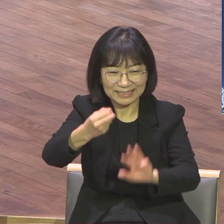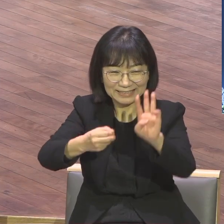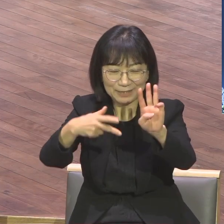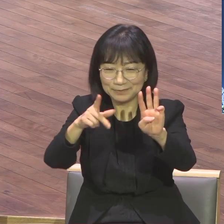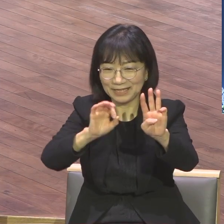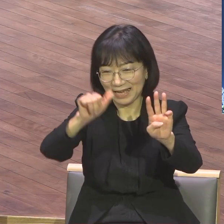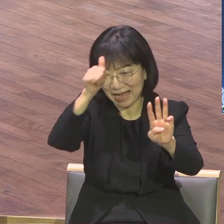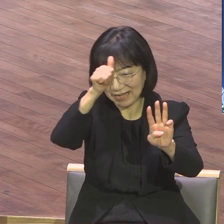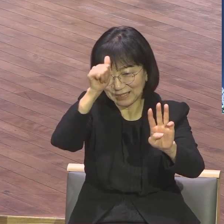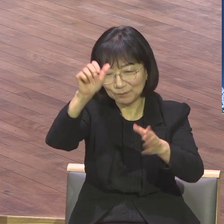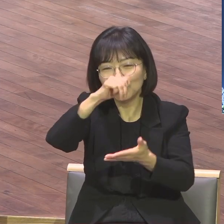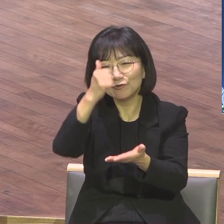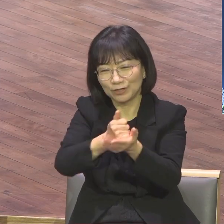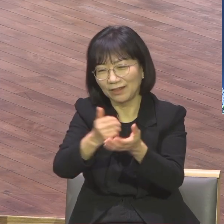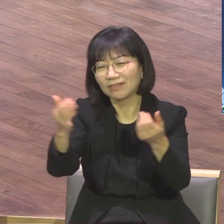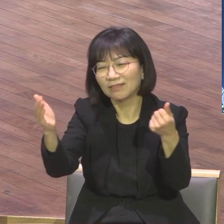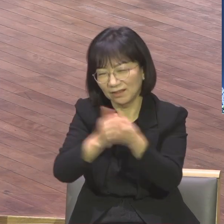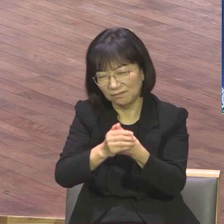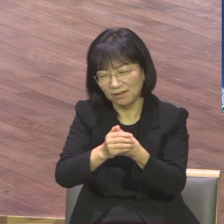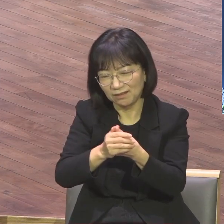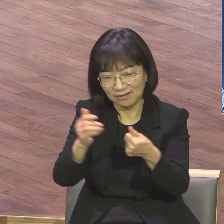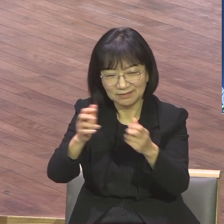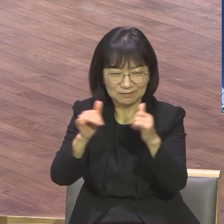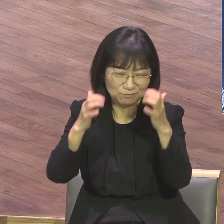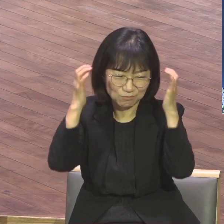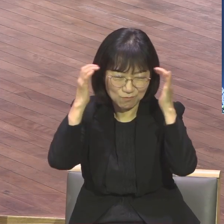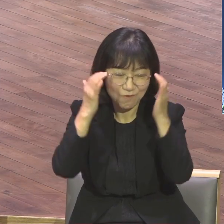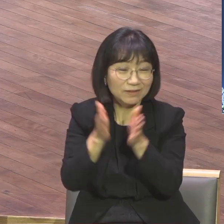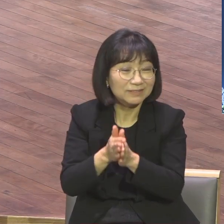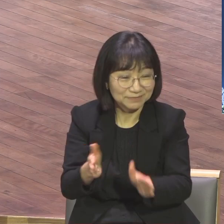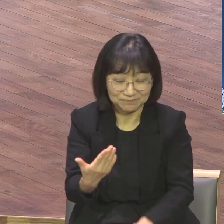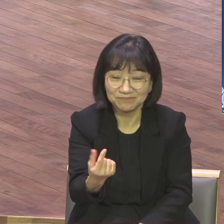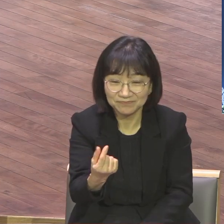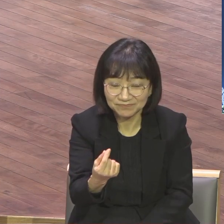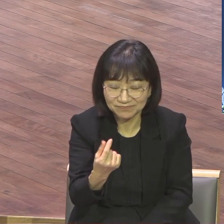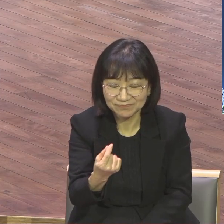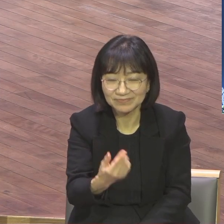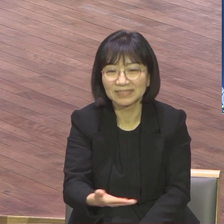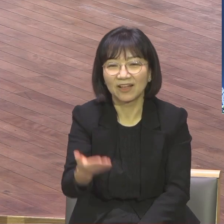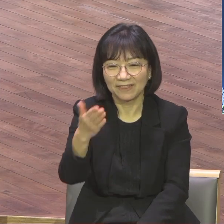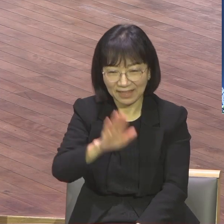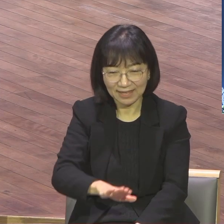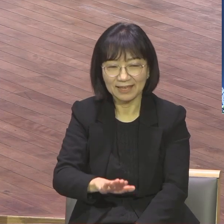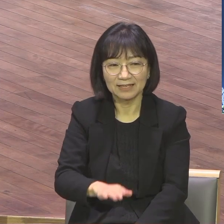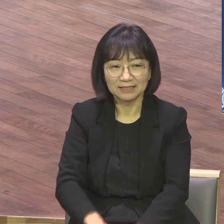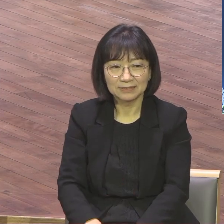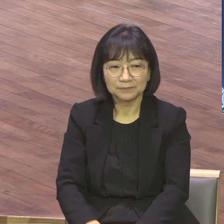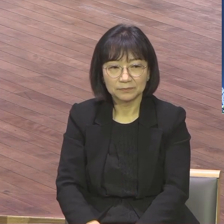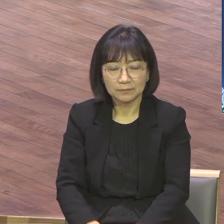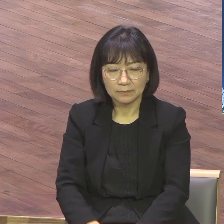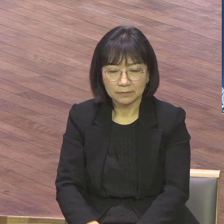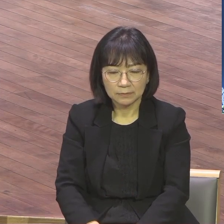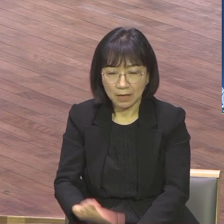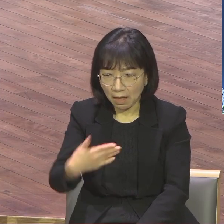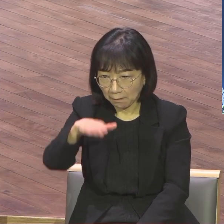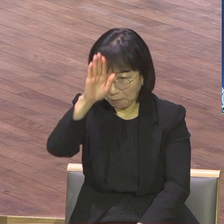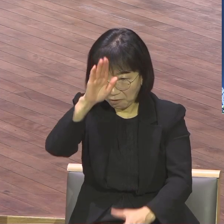죄 때문에 생로 병사가 왔어요. 죄 때문에 왔습니다. 그런데 병에 걸린 것은